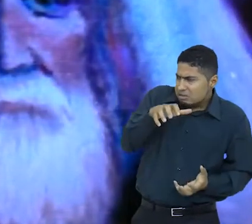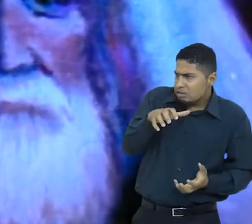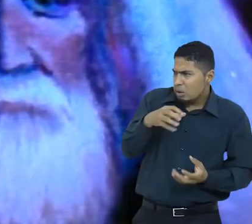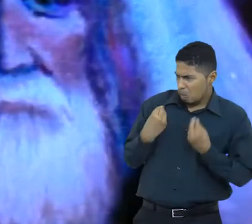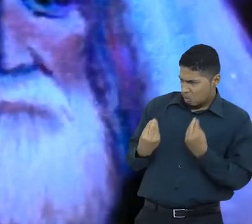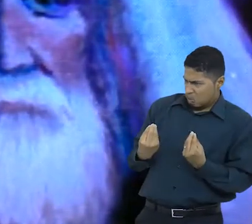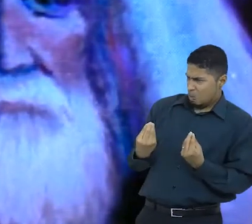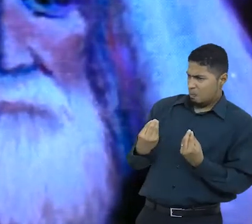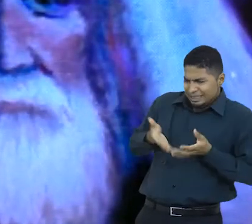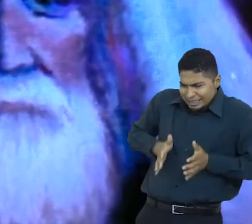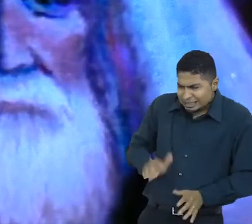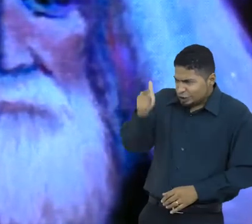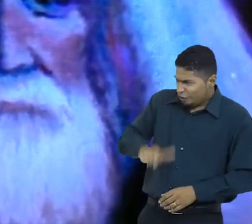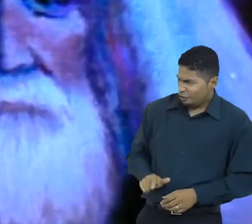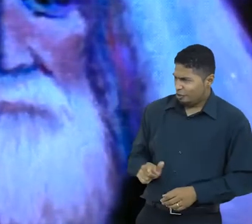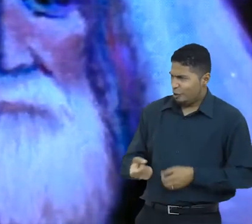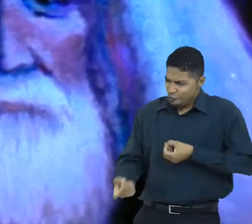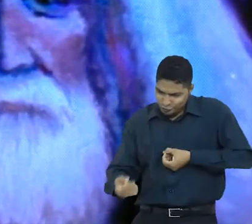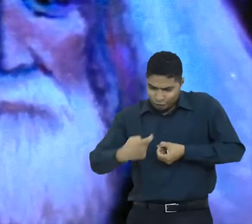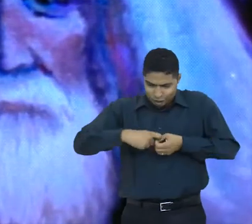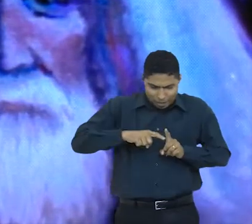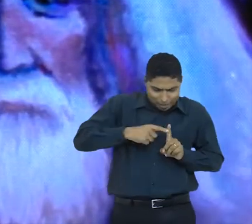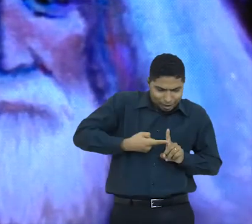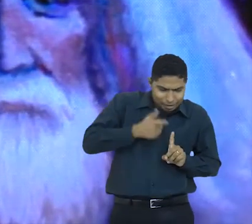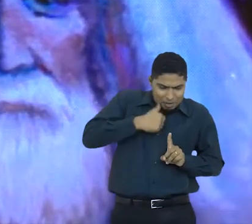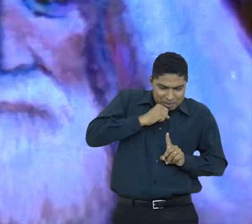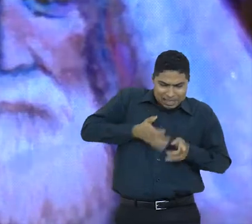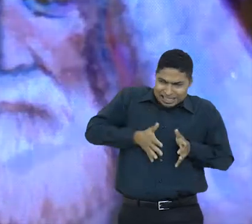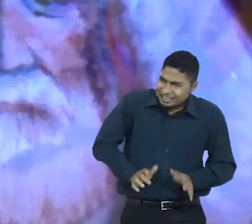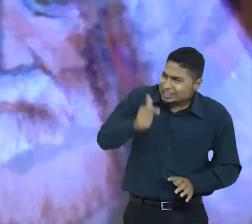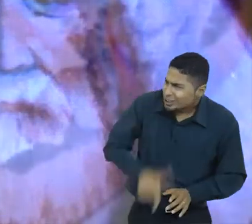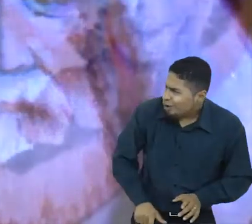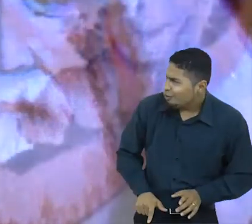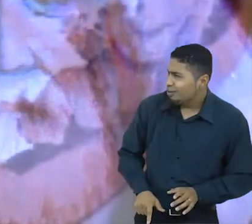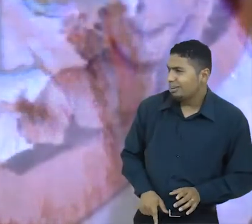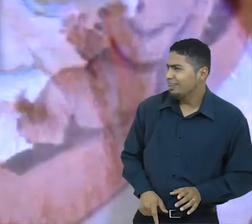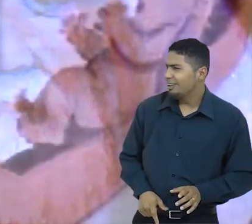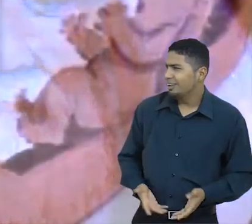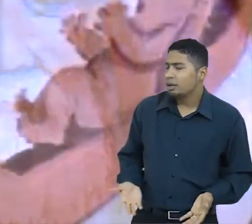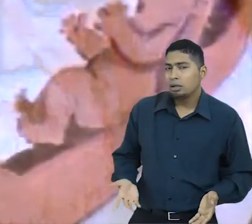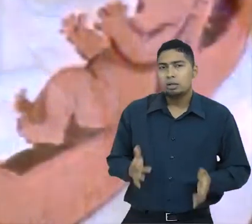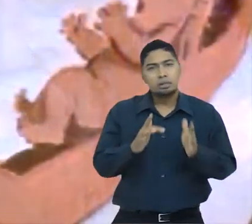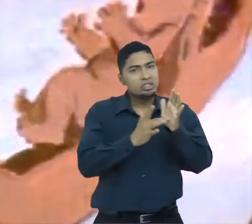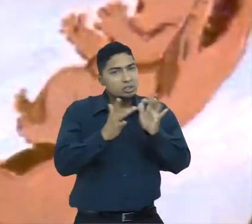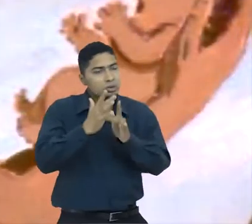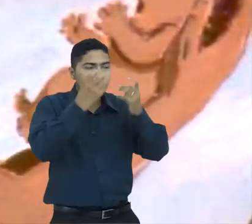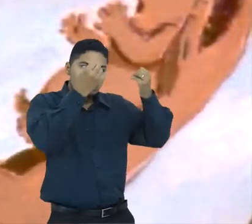entrar de novo no ventre de sua mãe e nascer outra vez? Jesus explicou: quem nasce da carne é